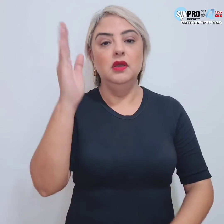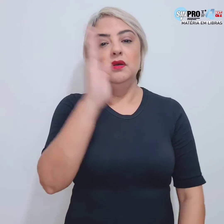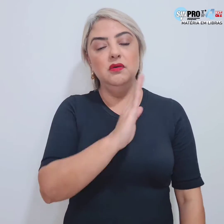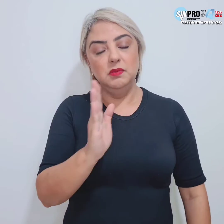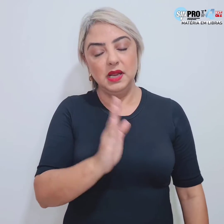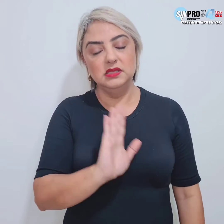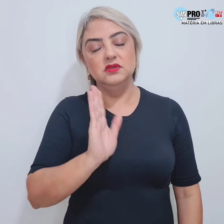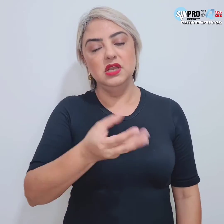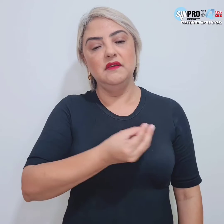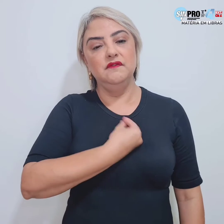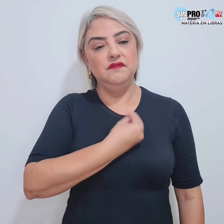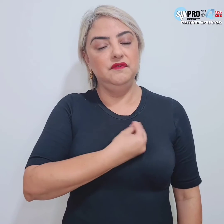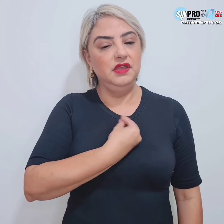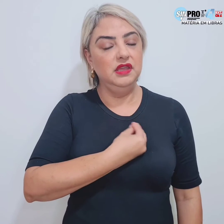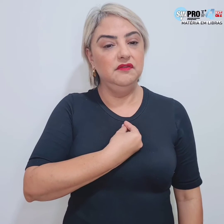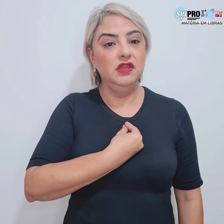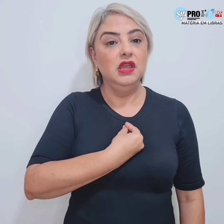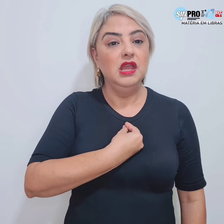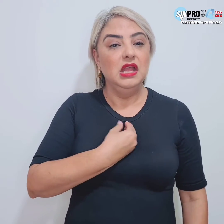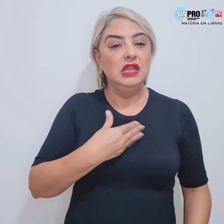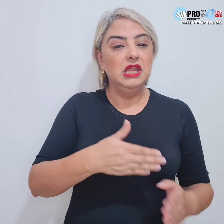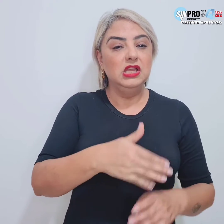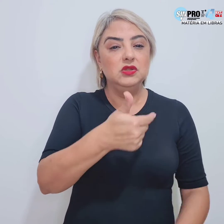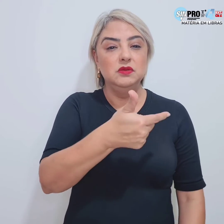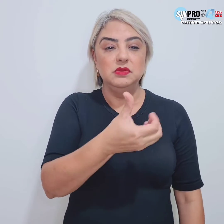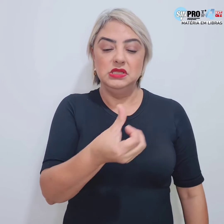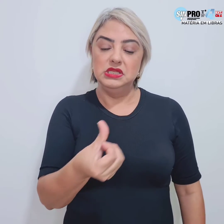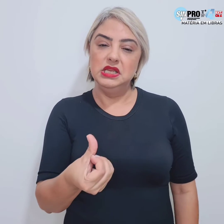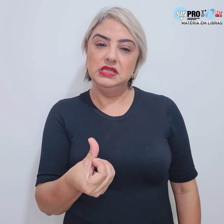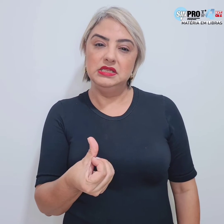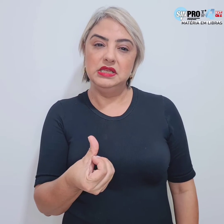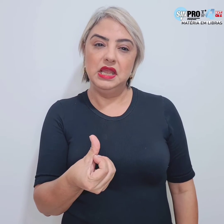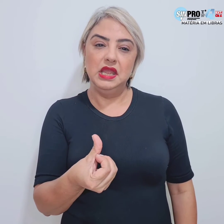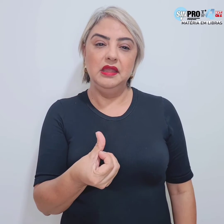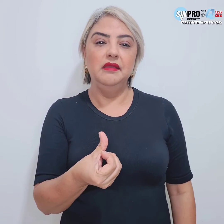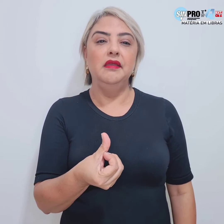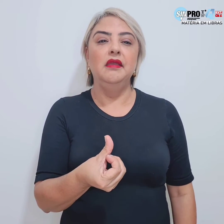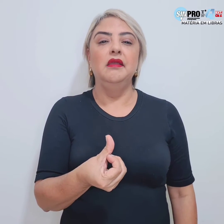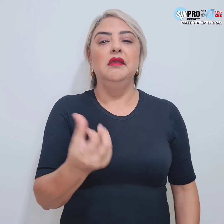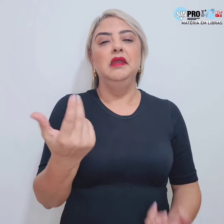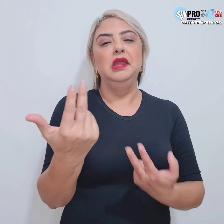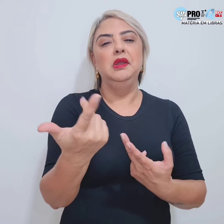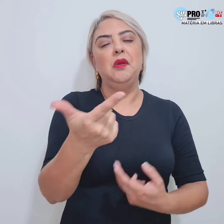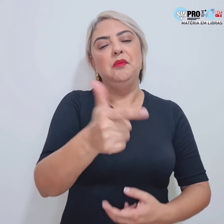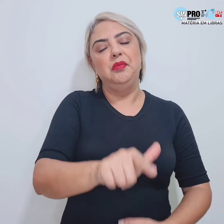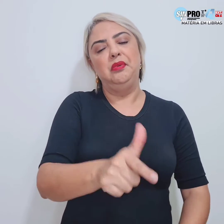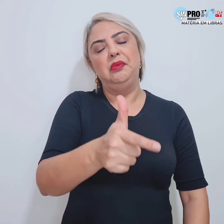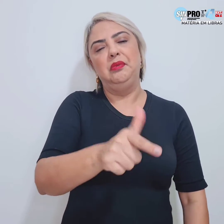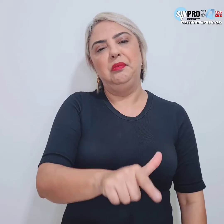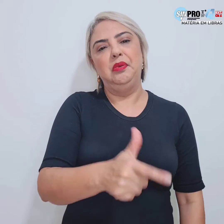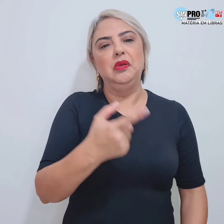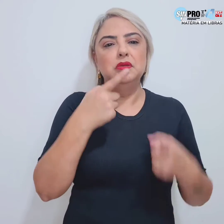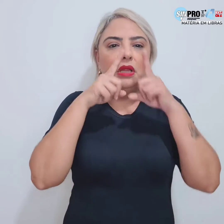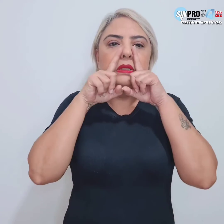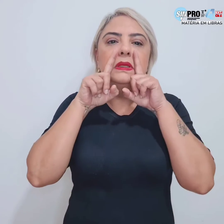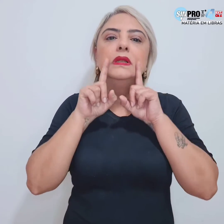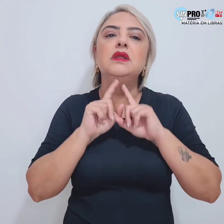vivendo, desde 2016, a repetição da tragédia econômica da